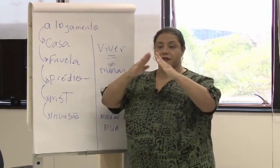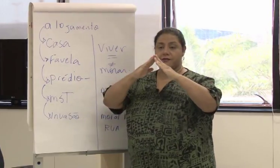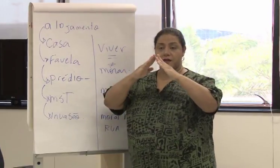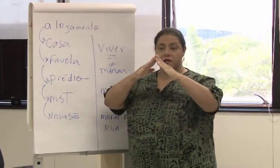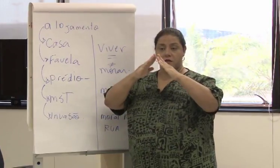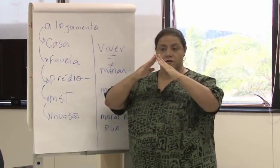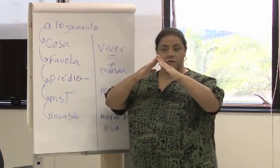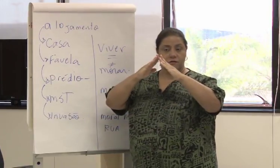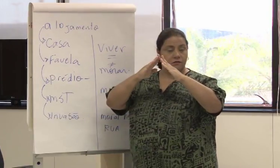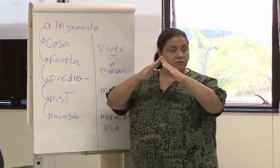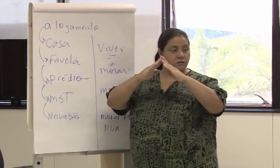Esse.